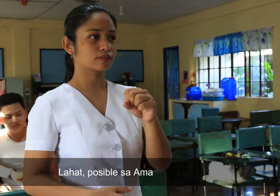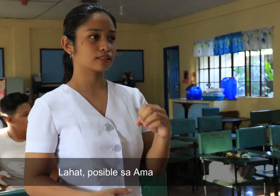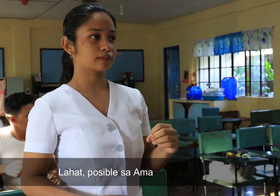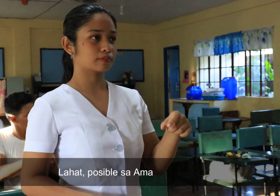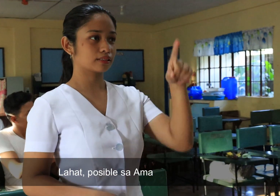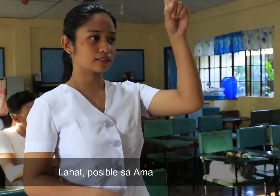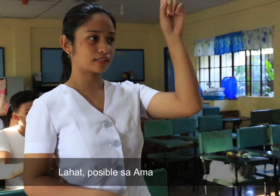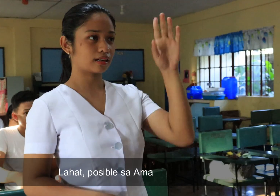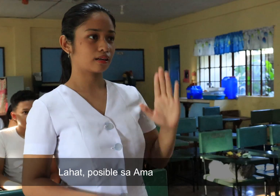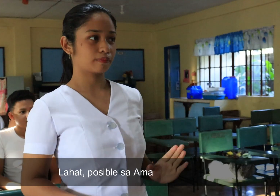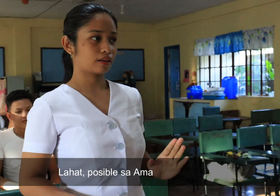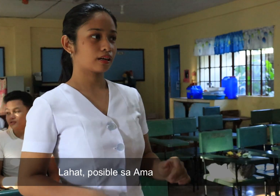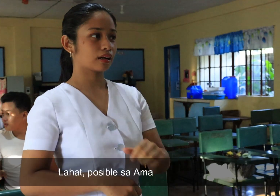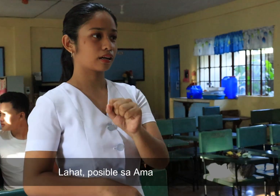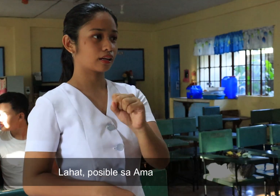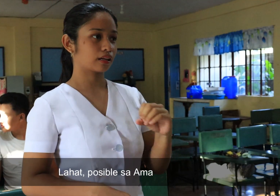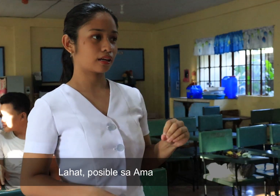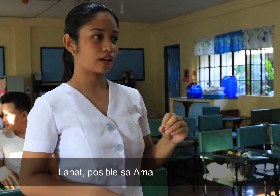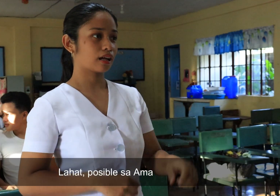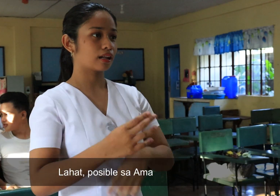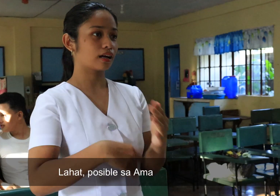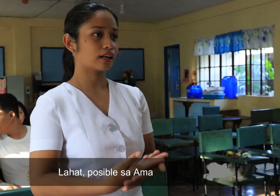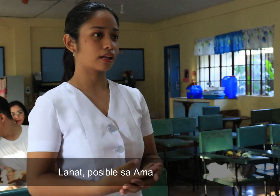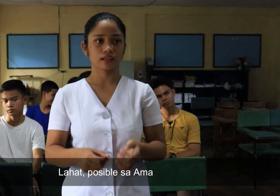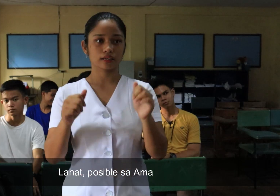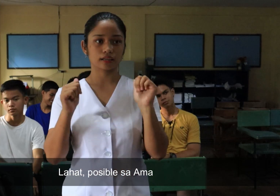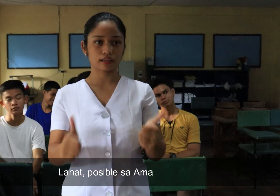lahat posible sa Ama, kaya lahat ay kaya.